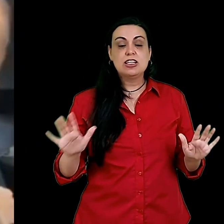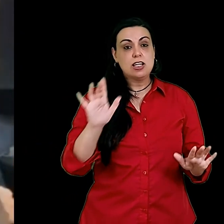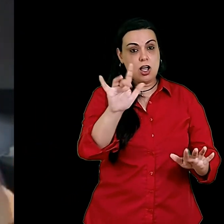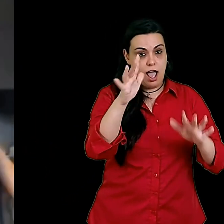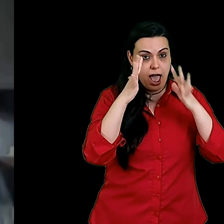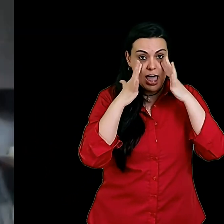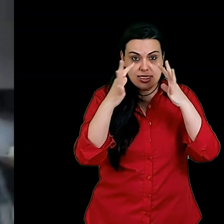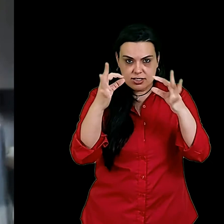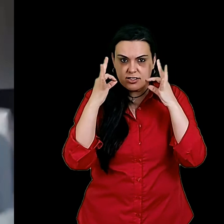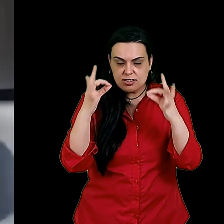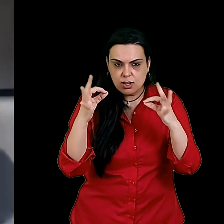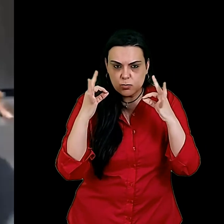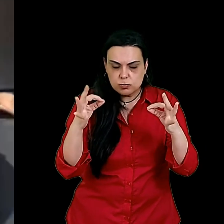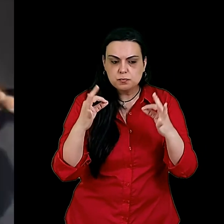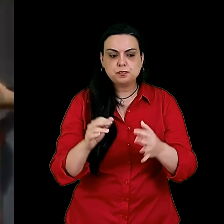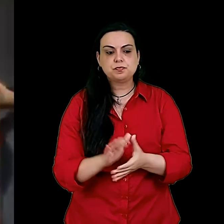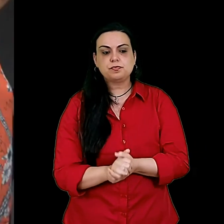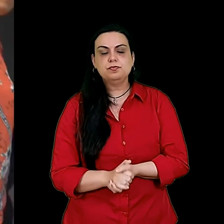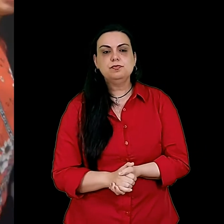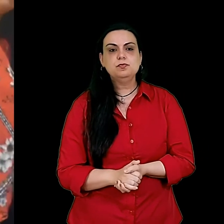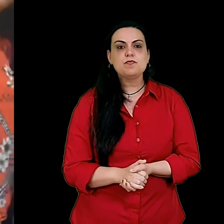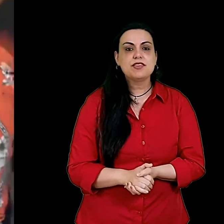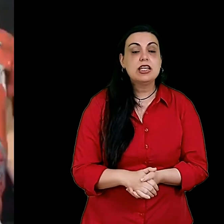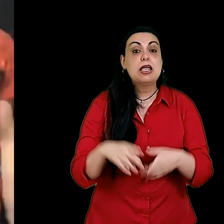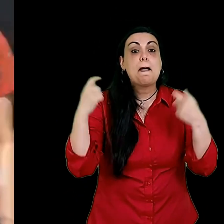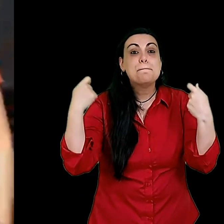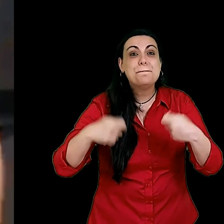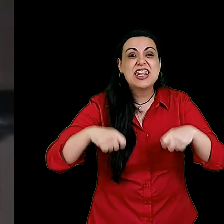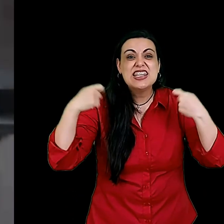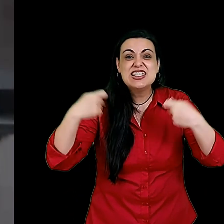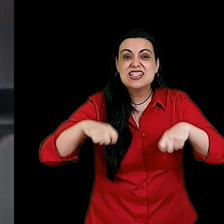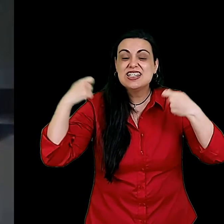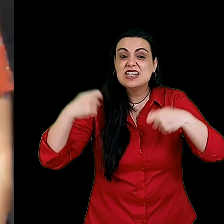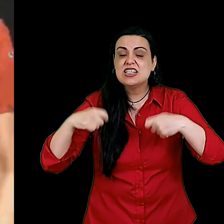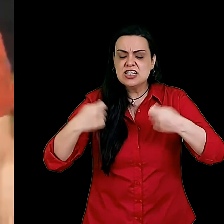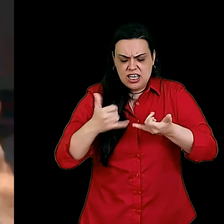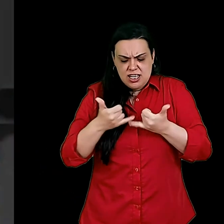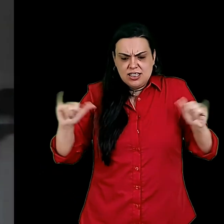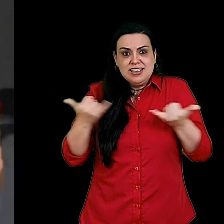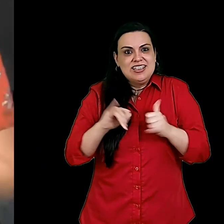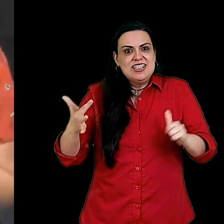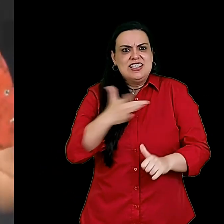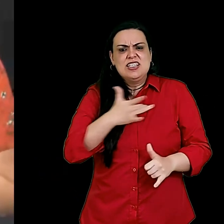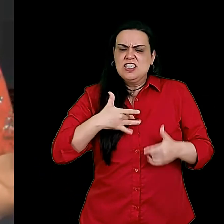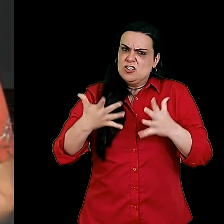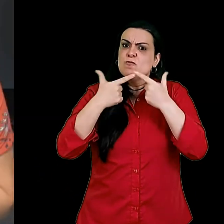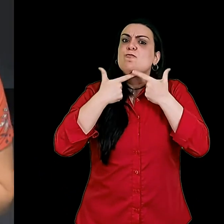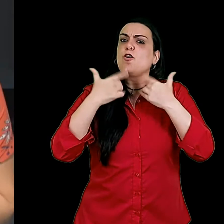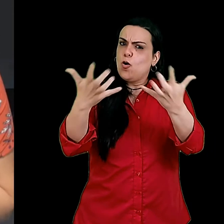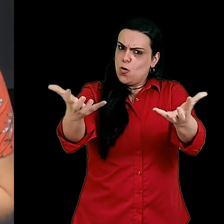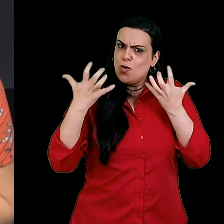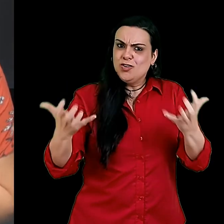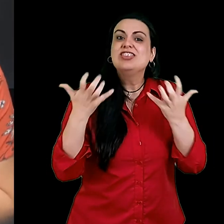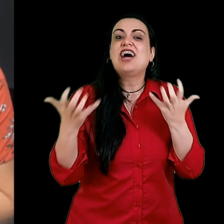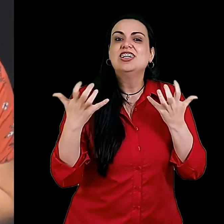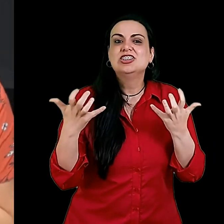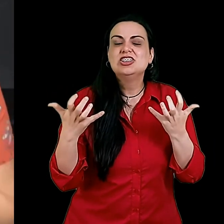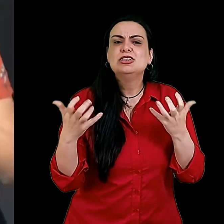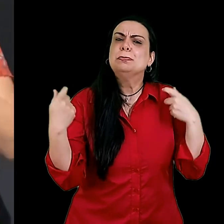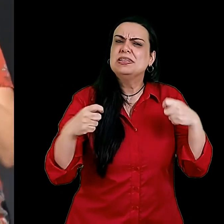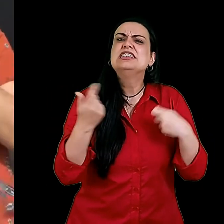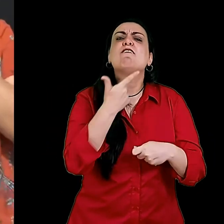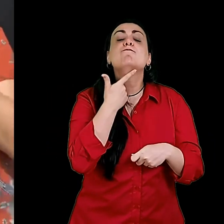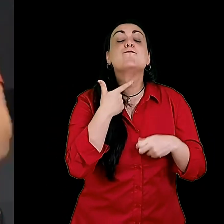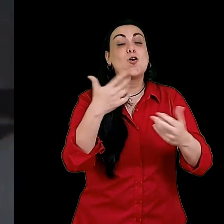com disposição. Então presta muita atenção, gente. Tem que ter